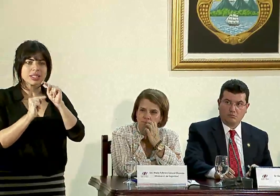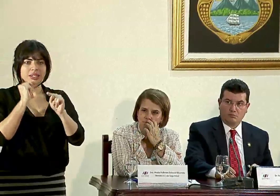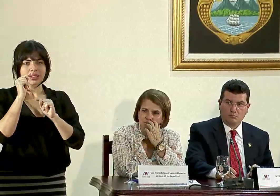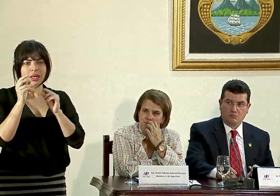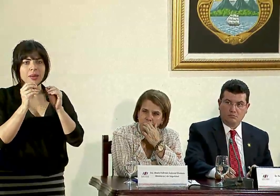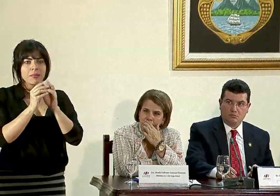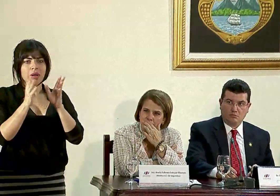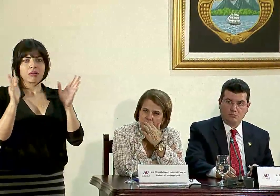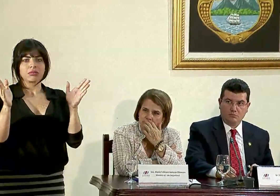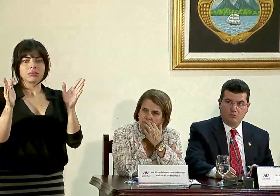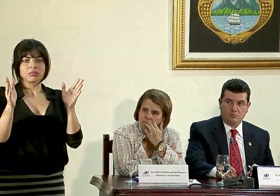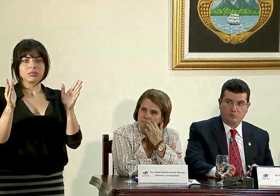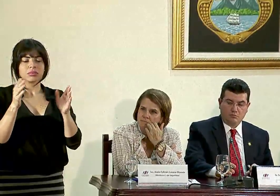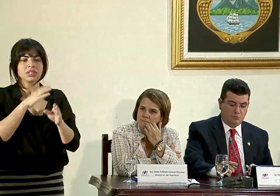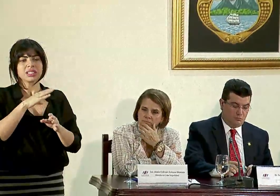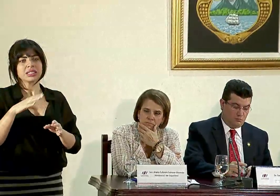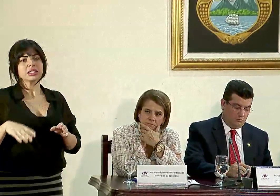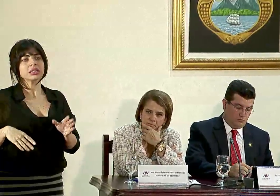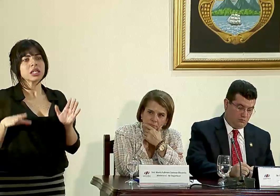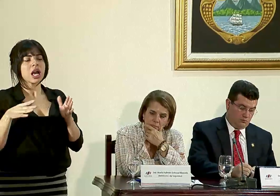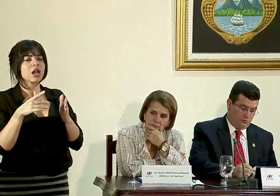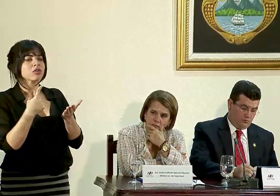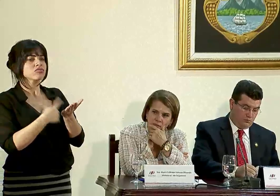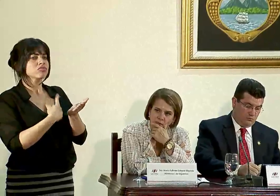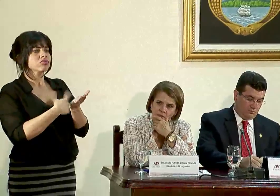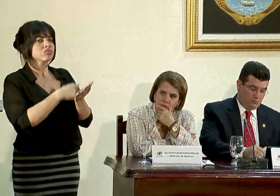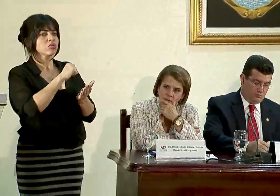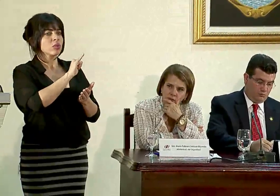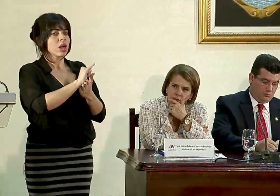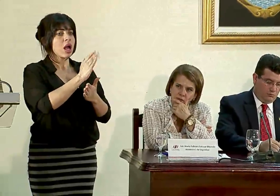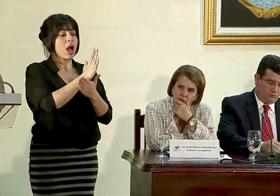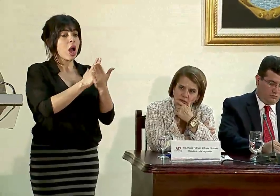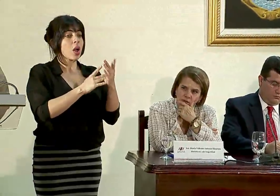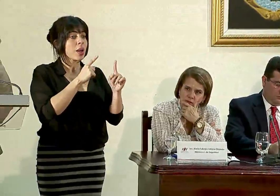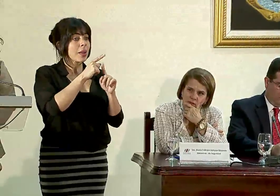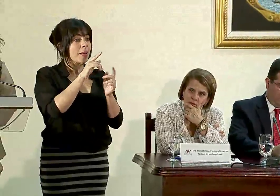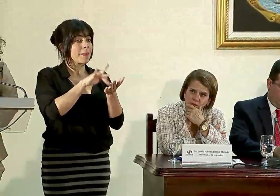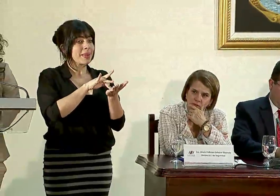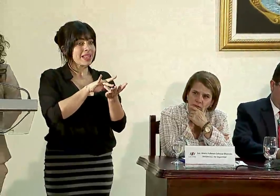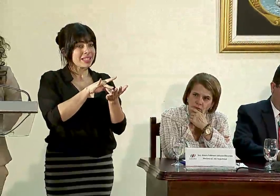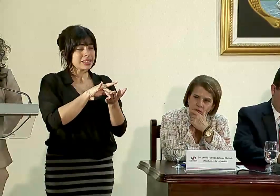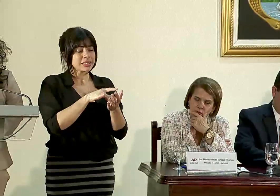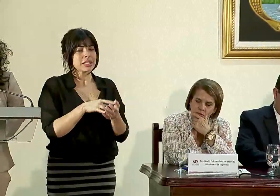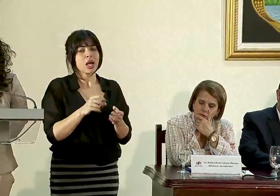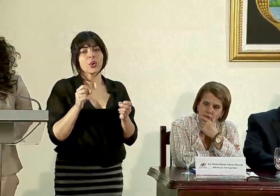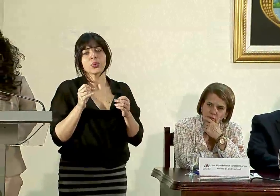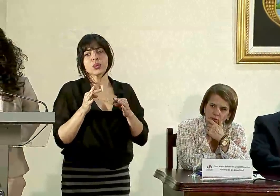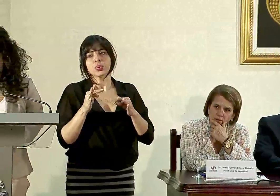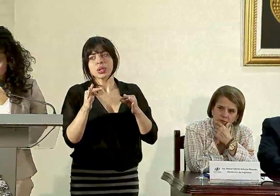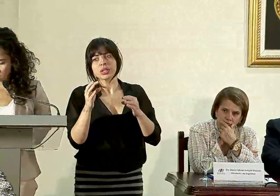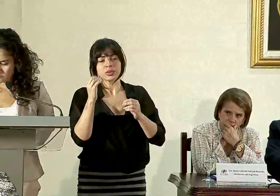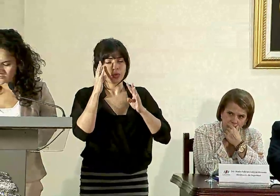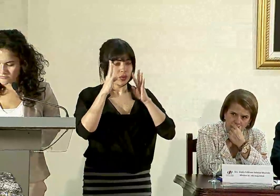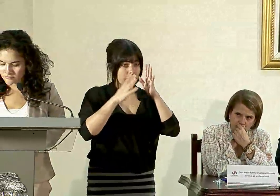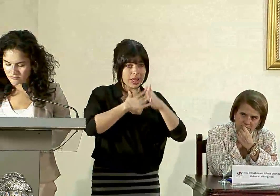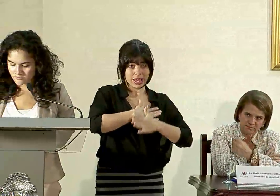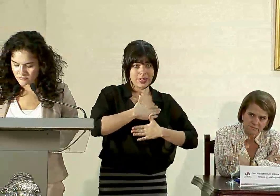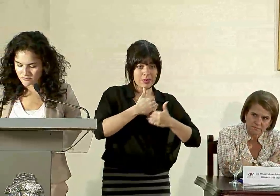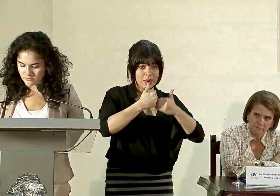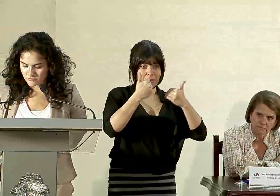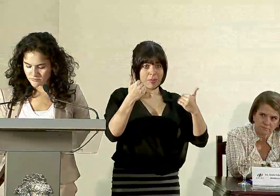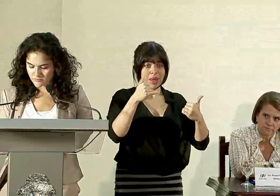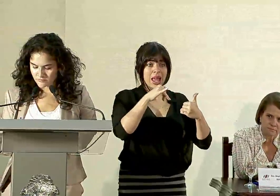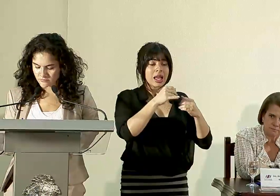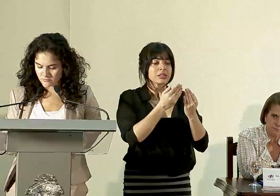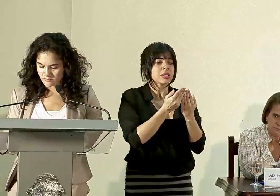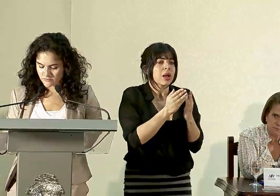más abierta de diputados cristianos que están en la discusión de esto es que aunque sea con fines medicinales y quede lo turístico y lo recreativo por fuera, esto abre